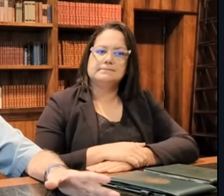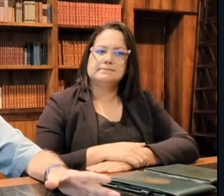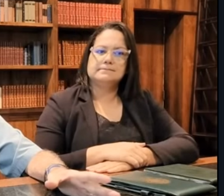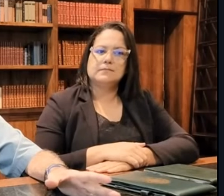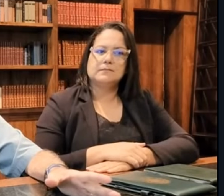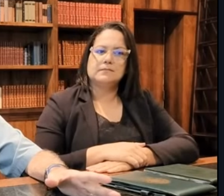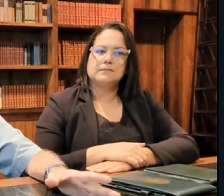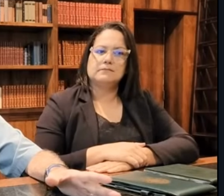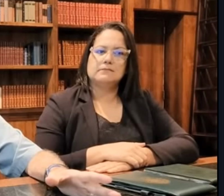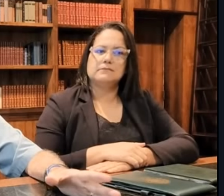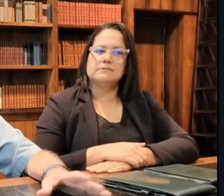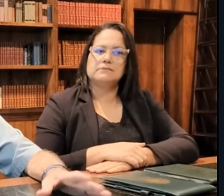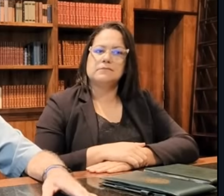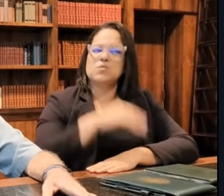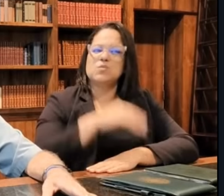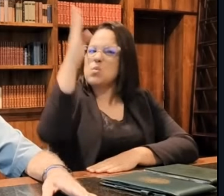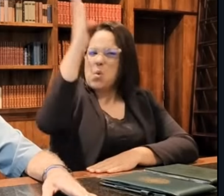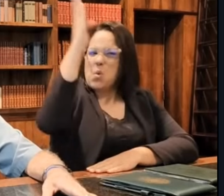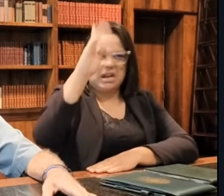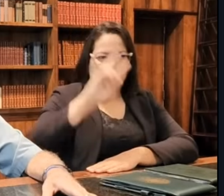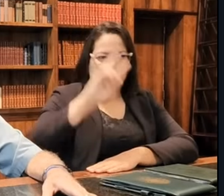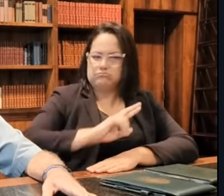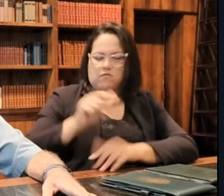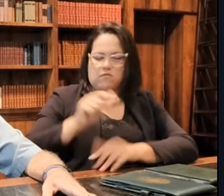O Brasil não sucumbirá.